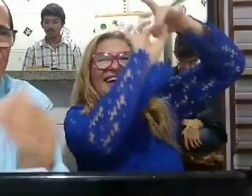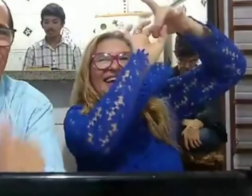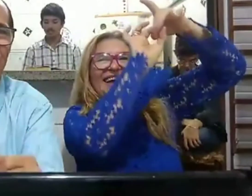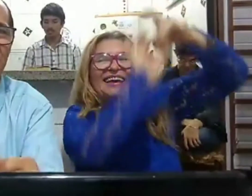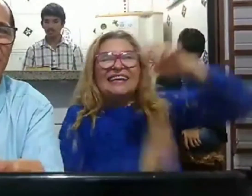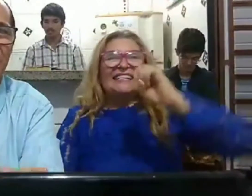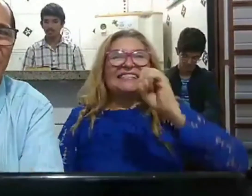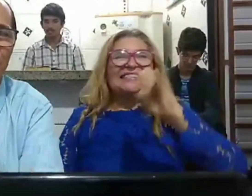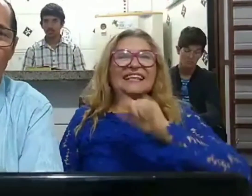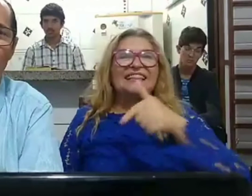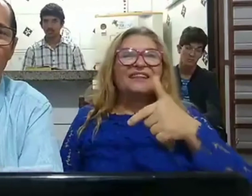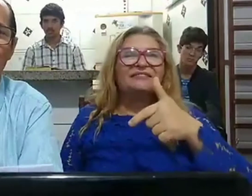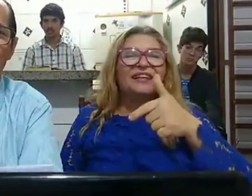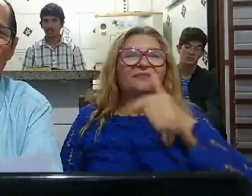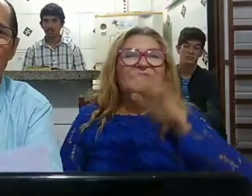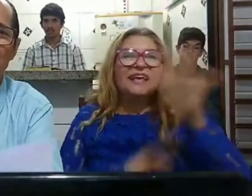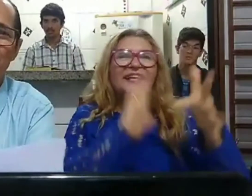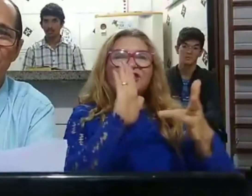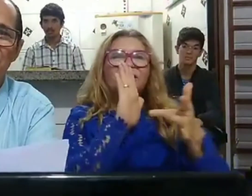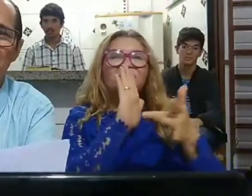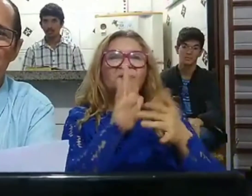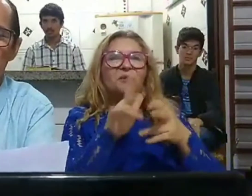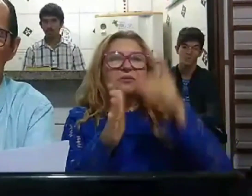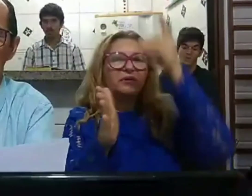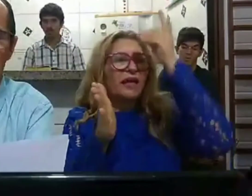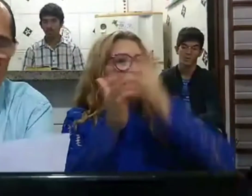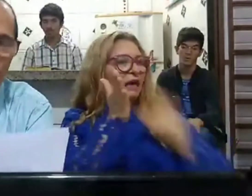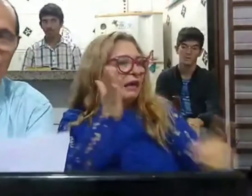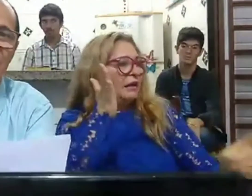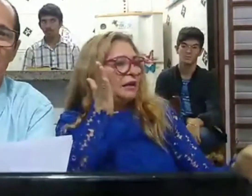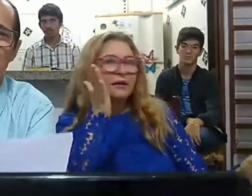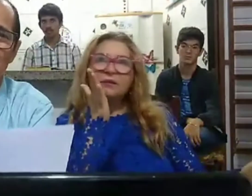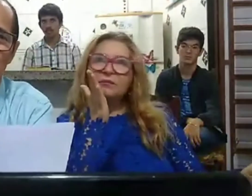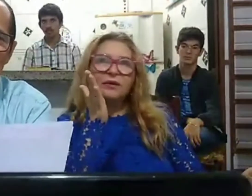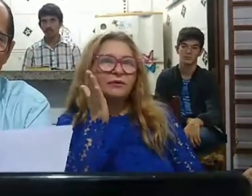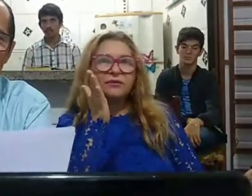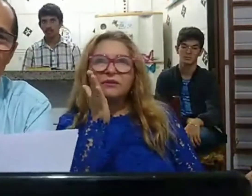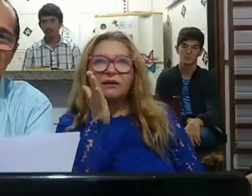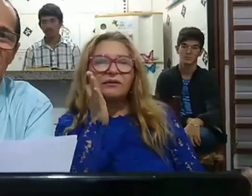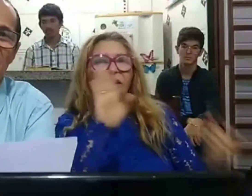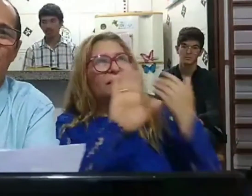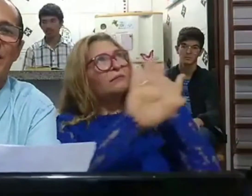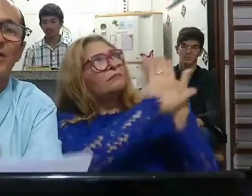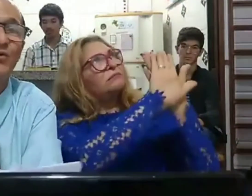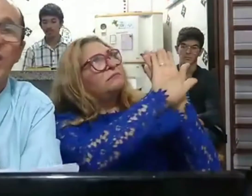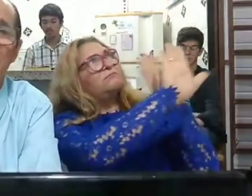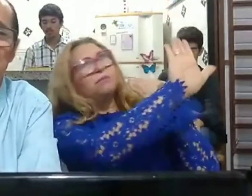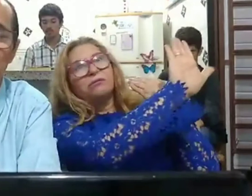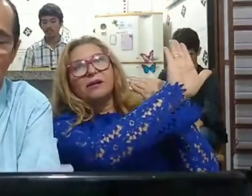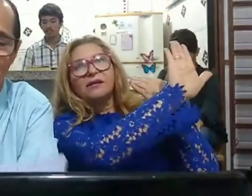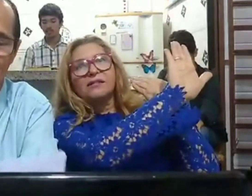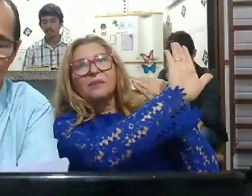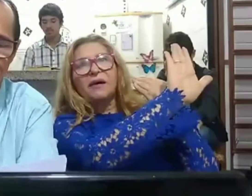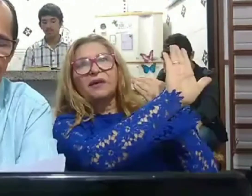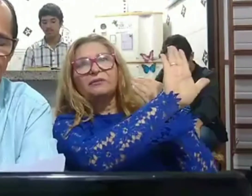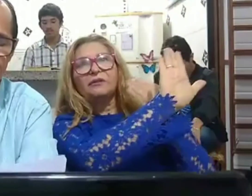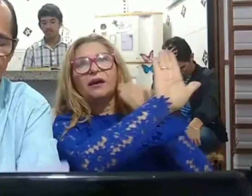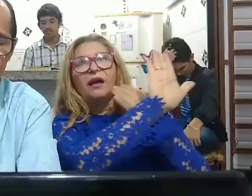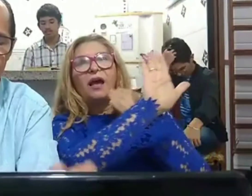inimigos de Deus. Como um pecador perdido, nós somos inimigos de Deus, estamos separados dele e não há nenhum